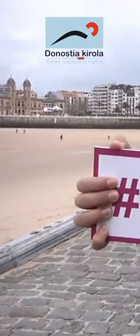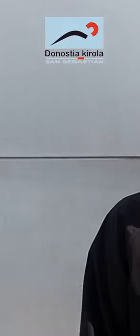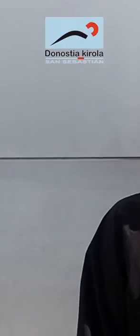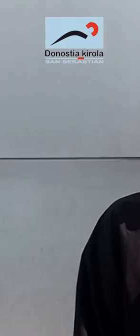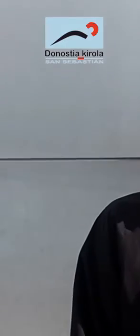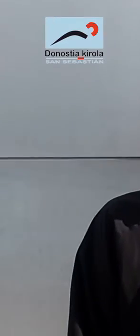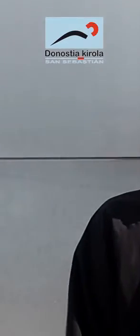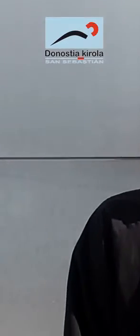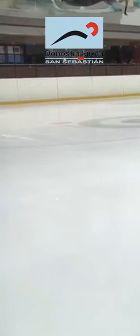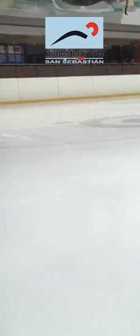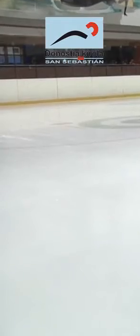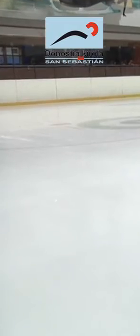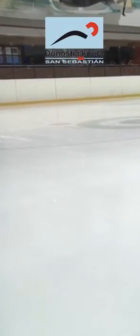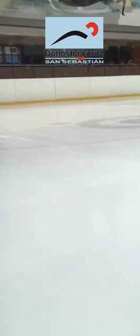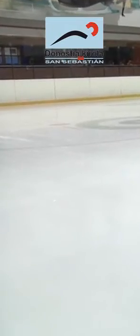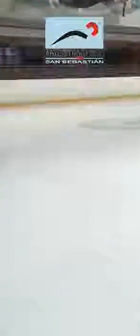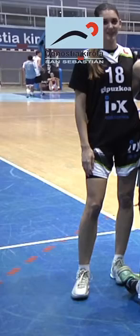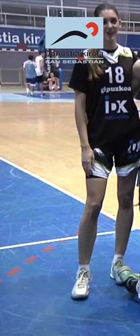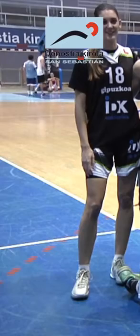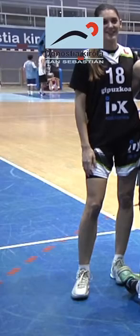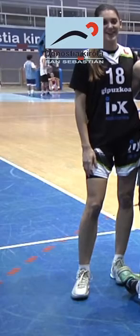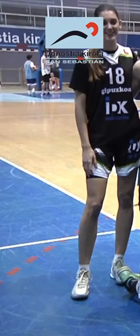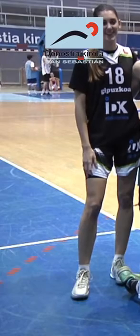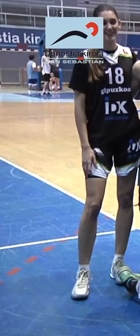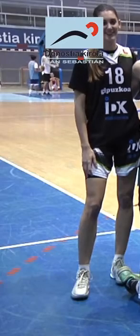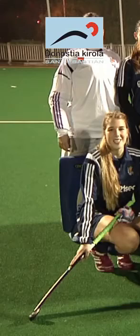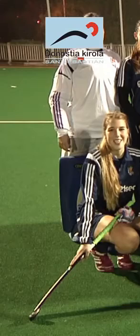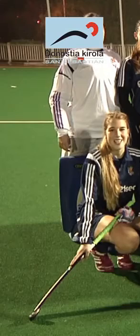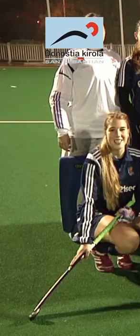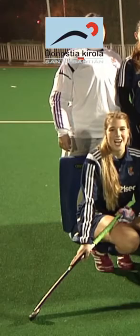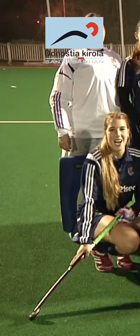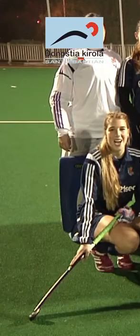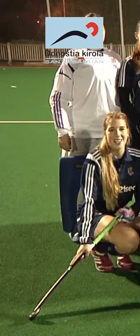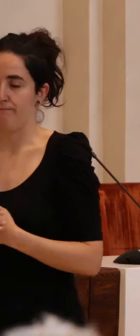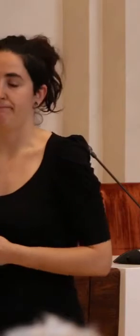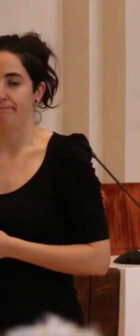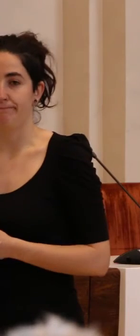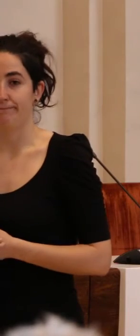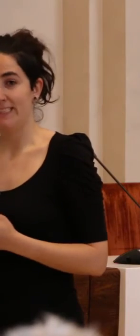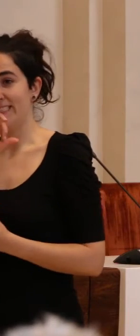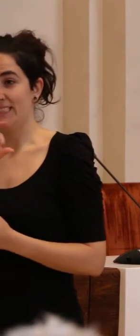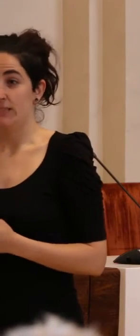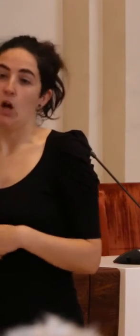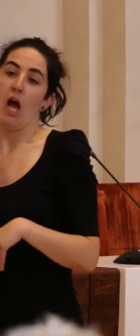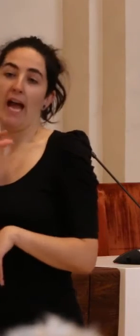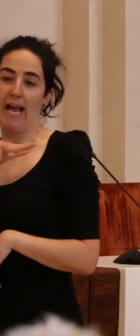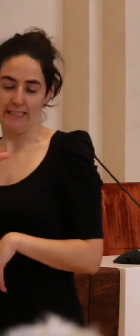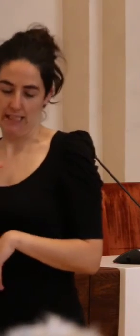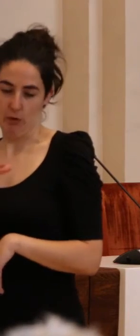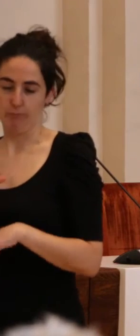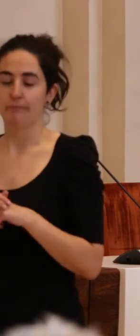Guazen neskak! Guazen neskak! Guazen neskak! Guazen neskak! Guazen neskak! Donostia es, como digo, un